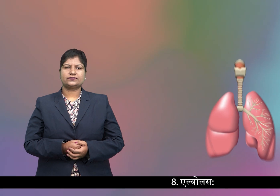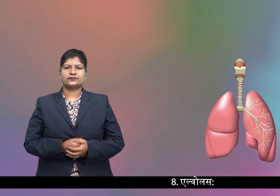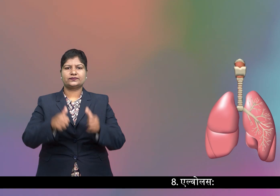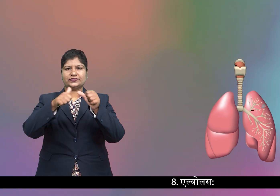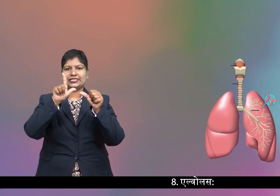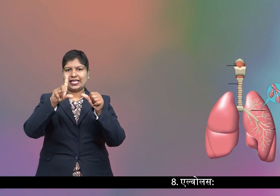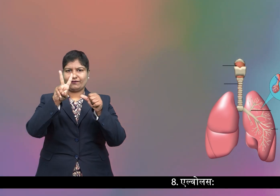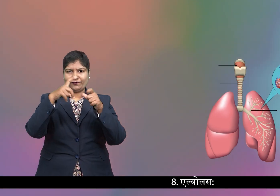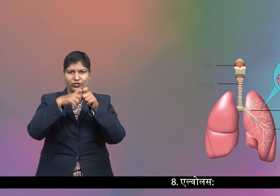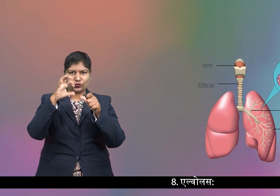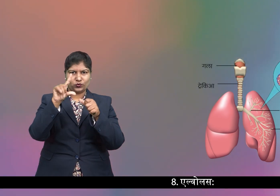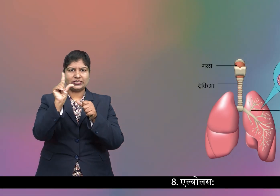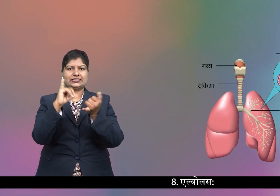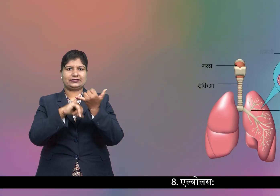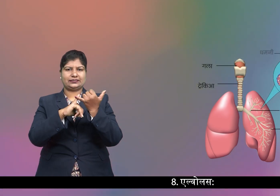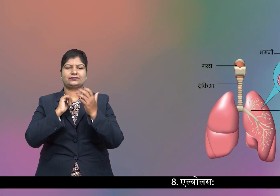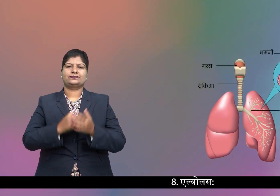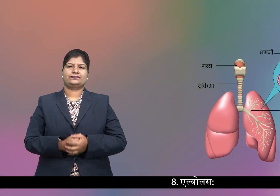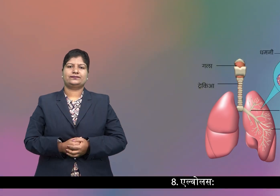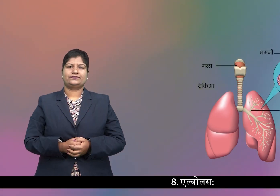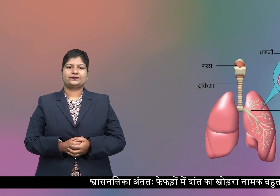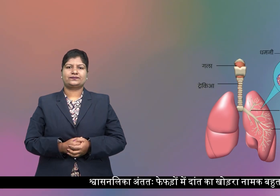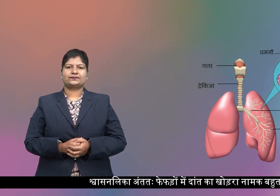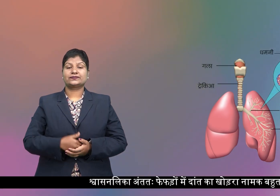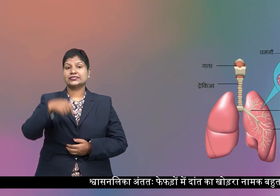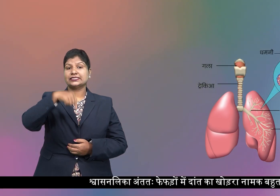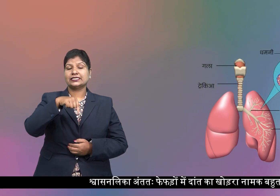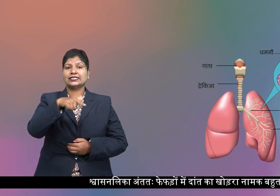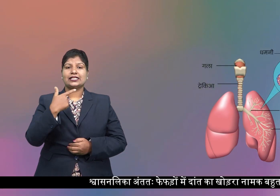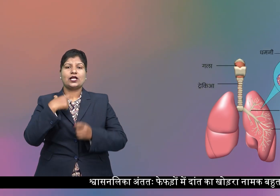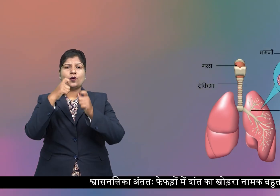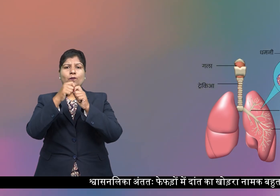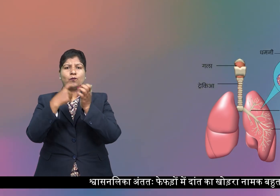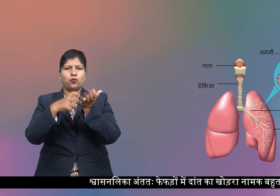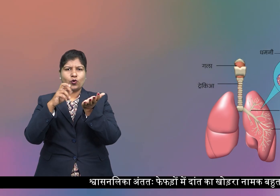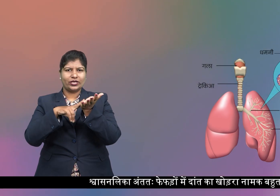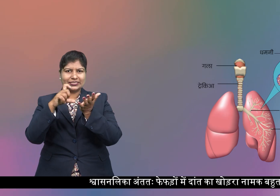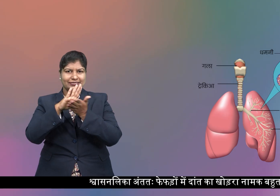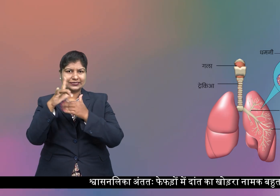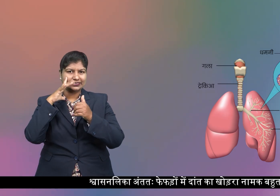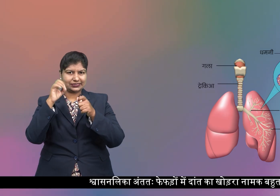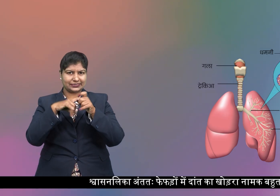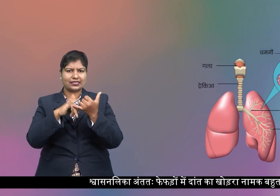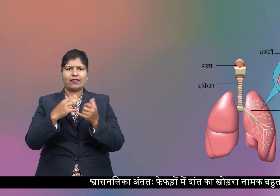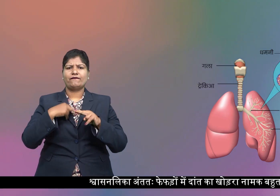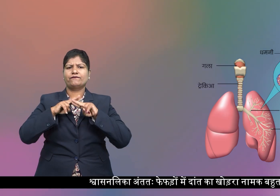8. एल्वियोलस। श्वास नालिका अंतः फेफड़ों में दांत